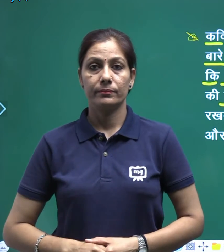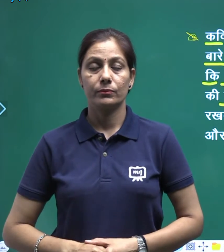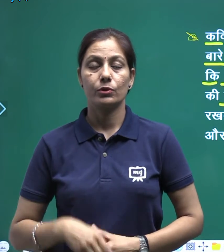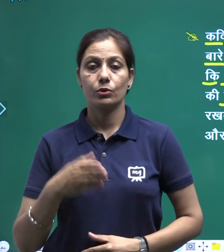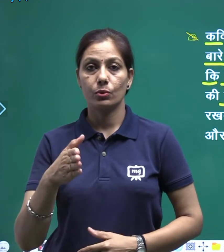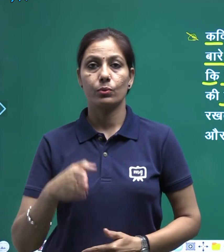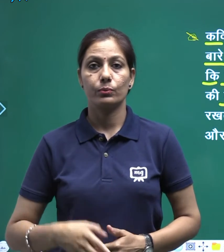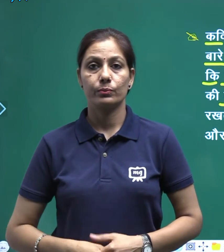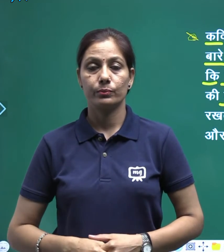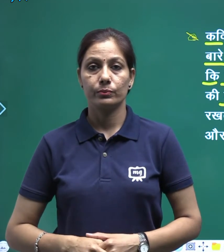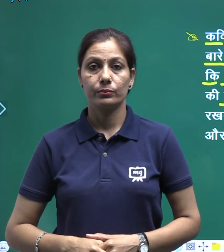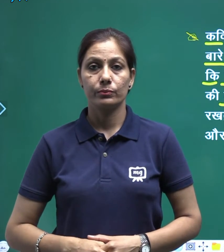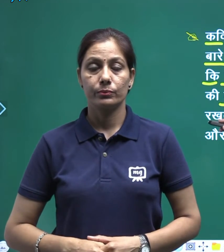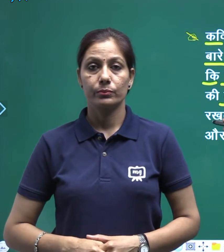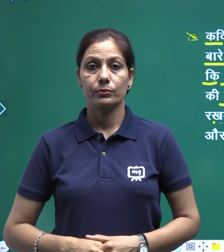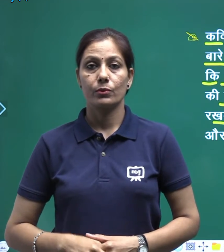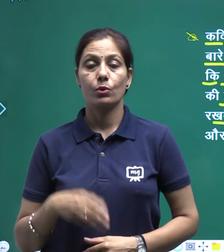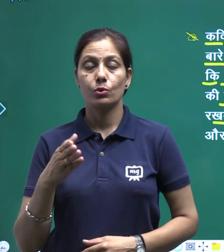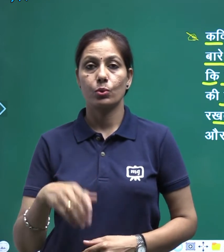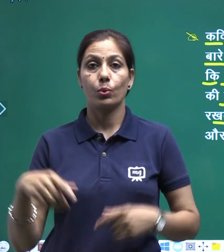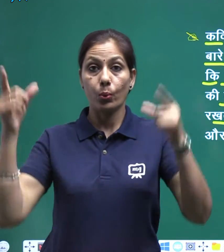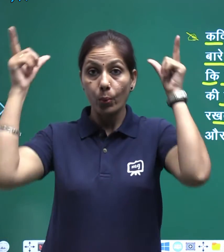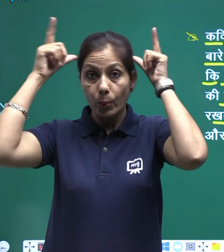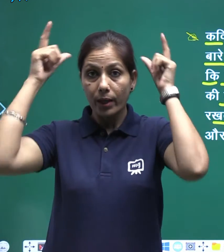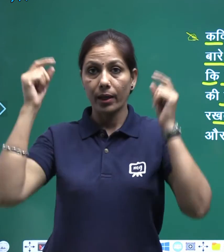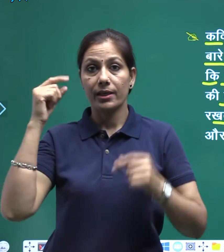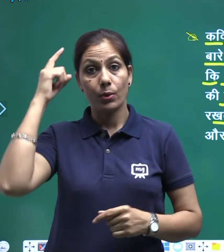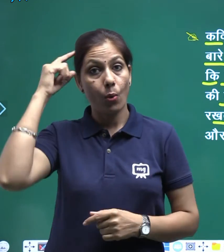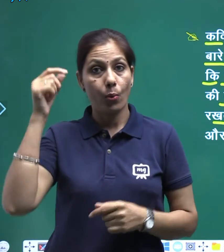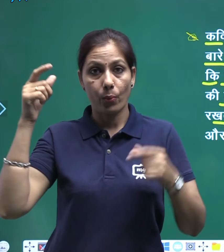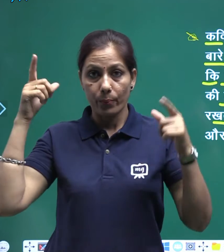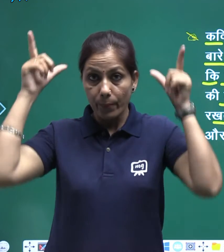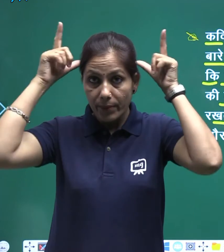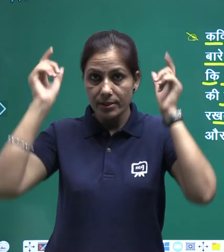जो गायें भैंसे रखता है।